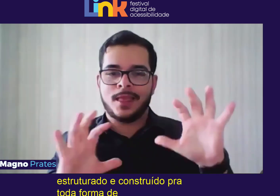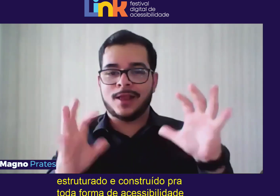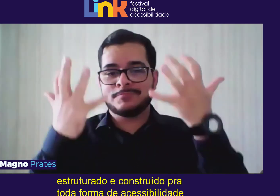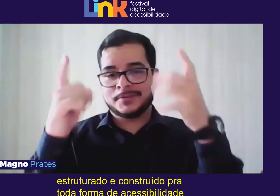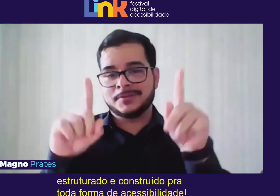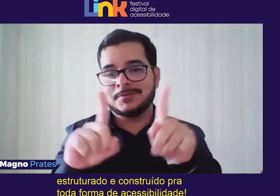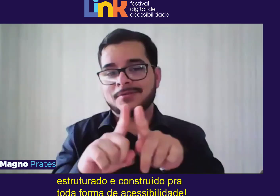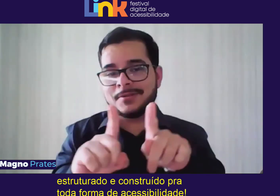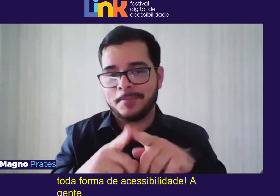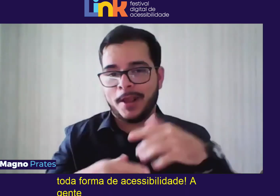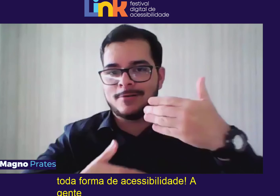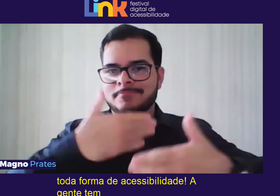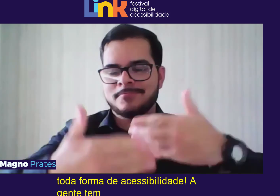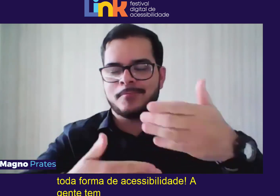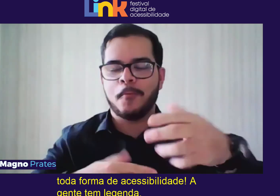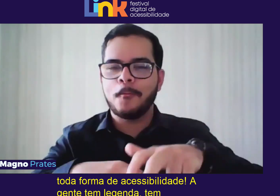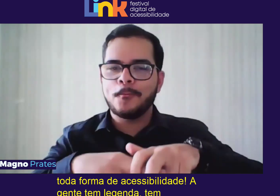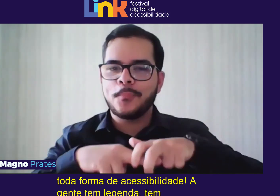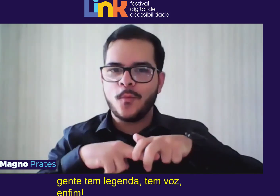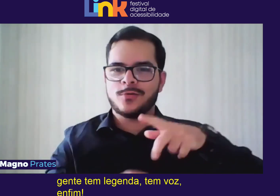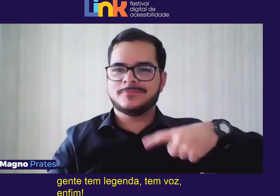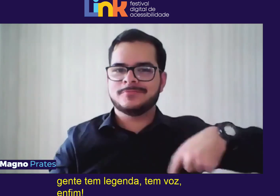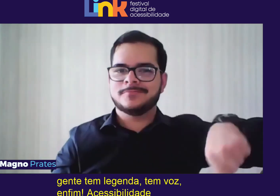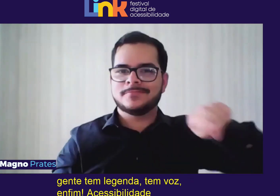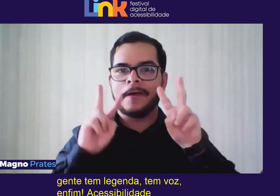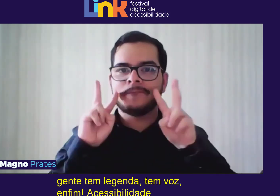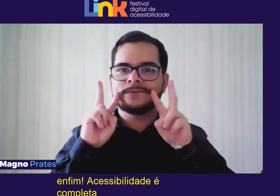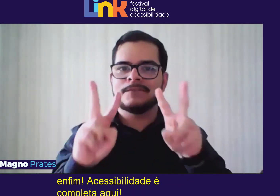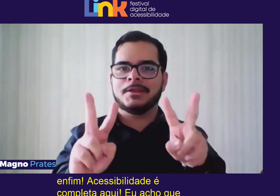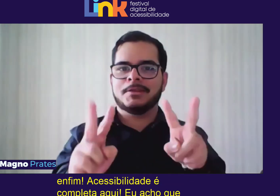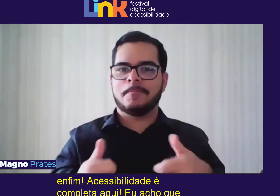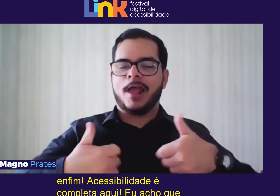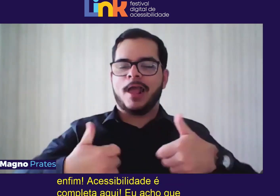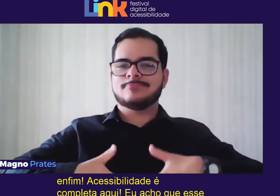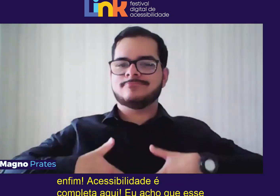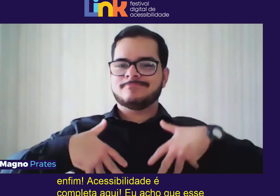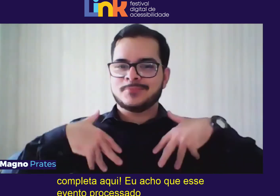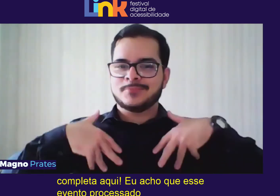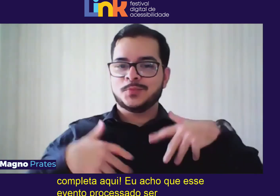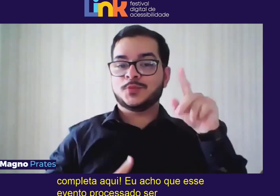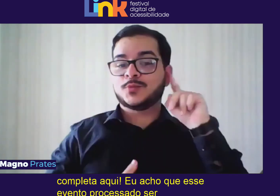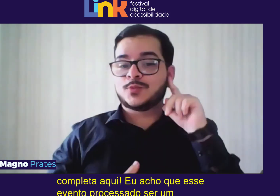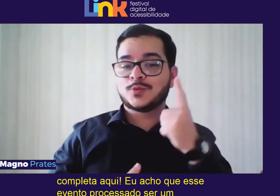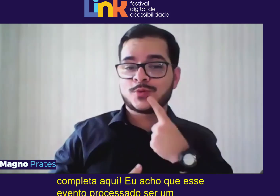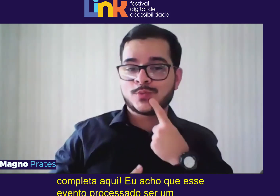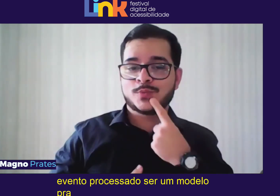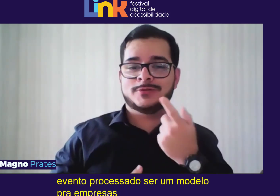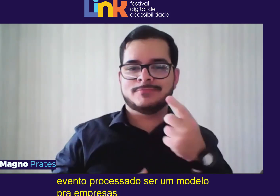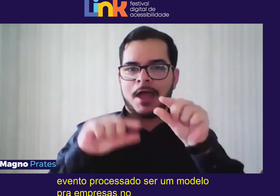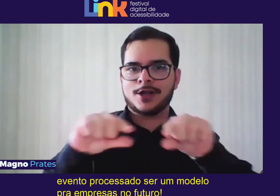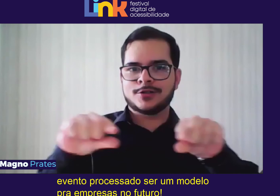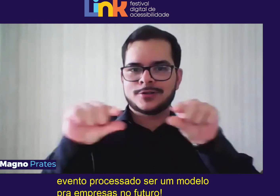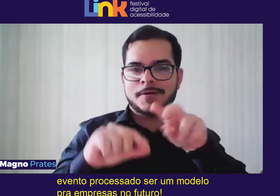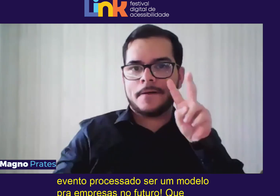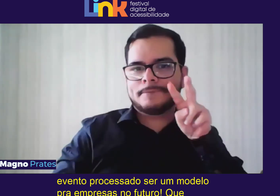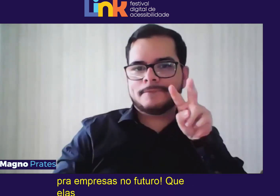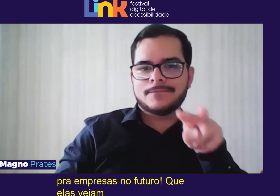é completa aqui. E eu acho que esse evento pode ser um modelo para empresas no futuro. Que elas vejam isso e entendam que a gente